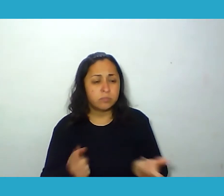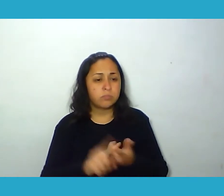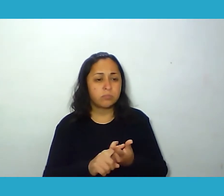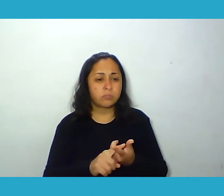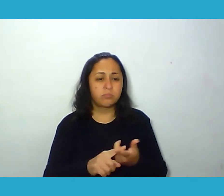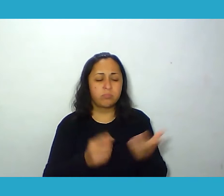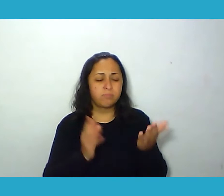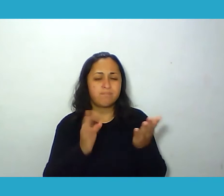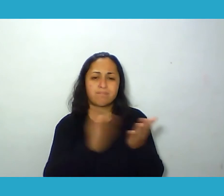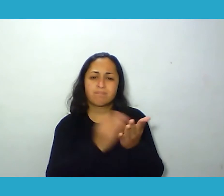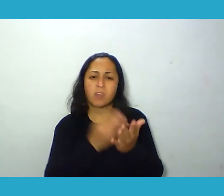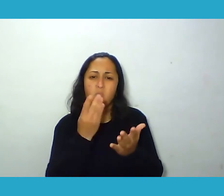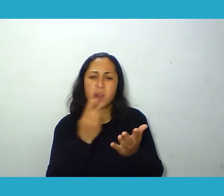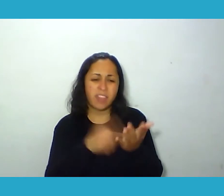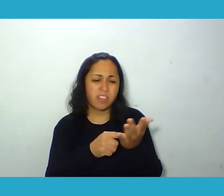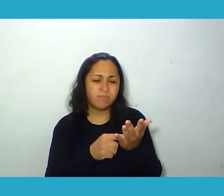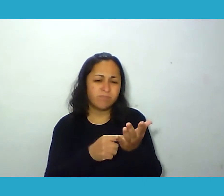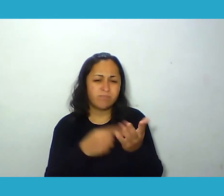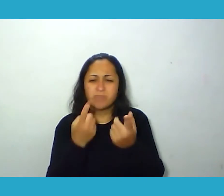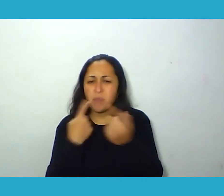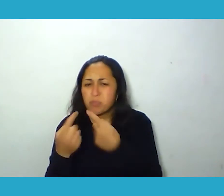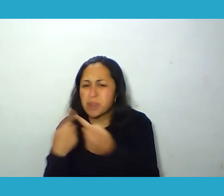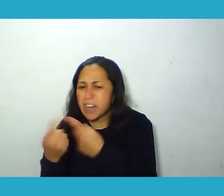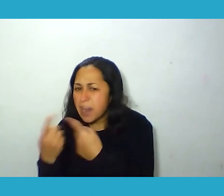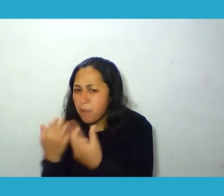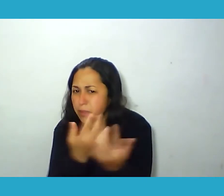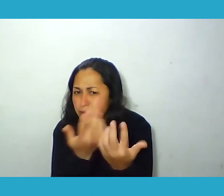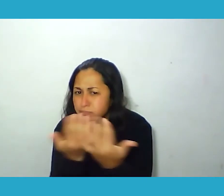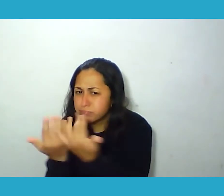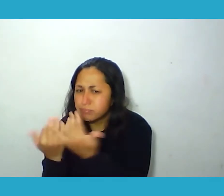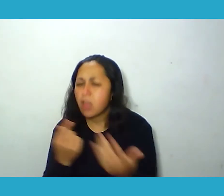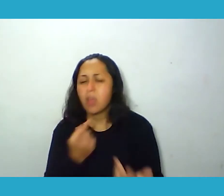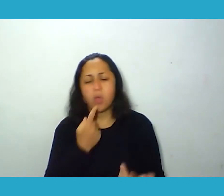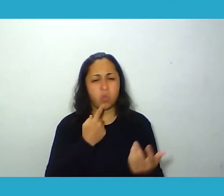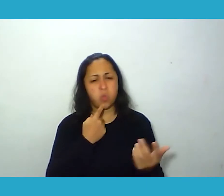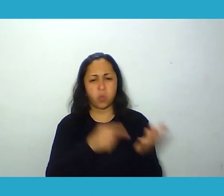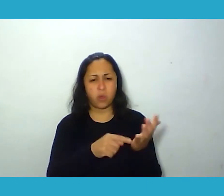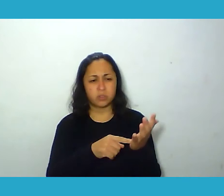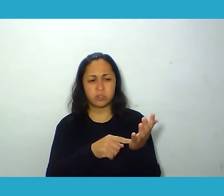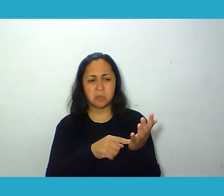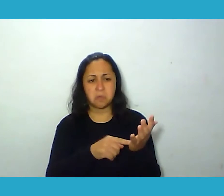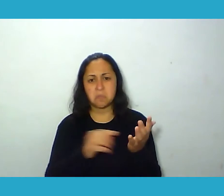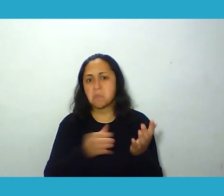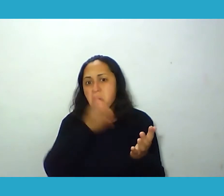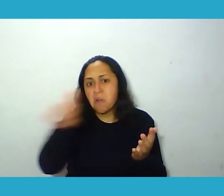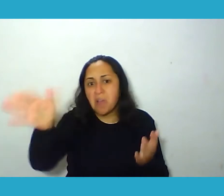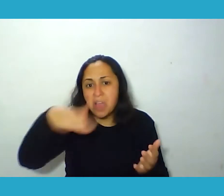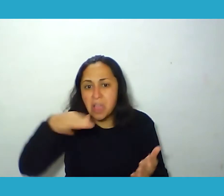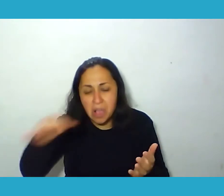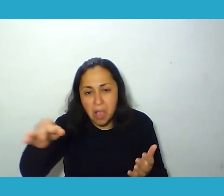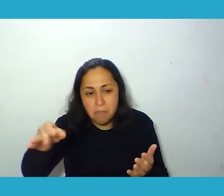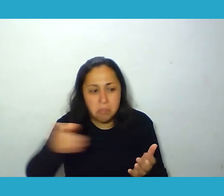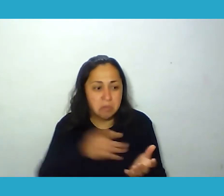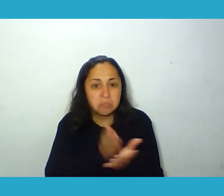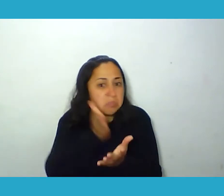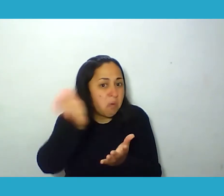de dudoso relevamiento. Para observar la fauna hay que relevar. No se estuvo en ningún campo que va a ser